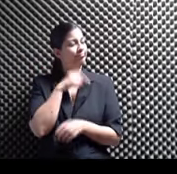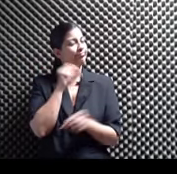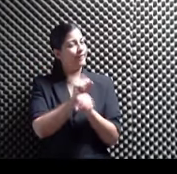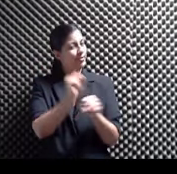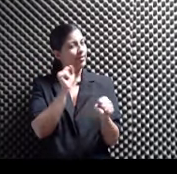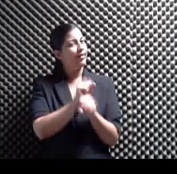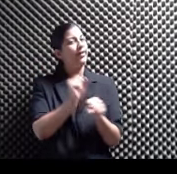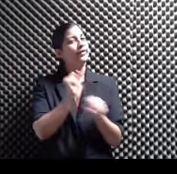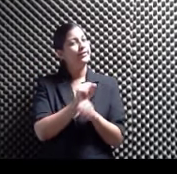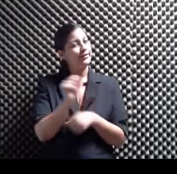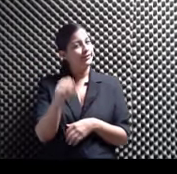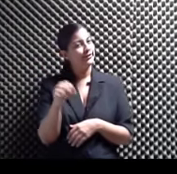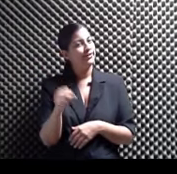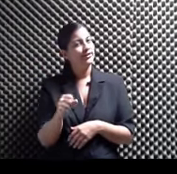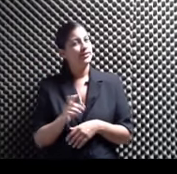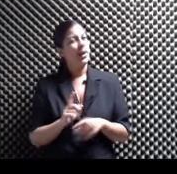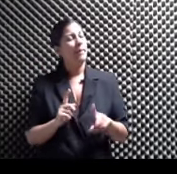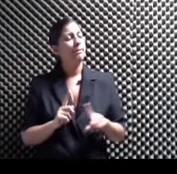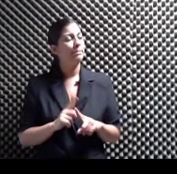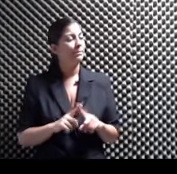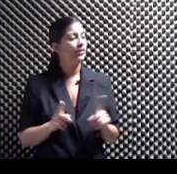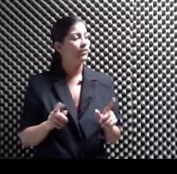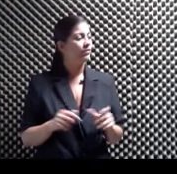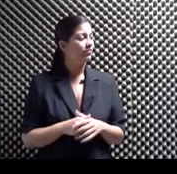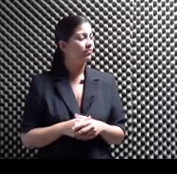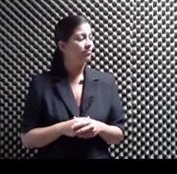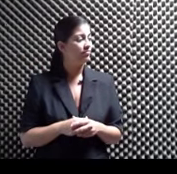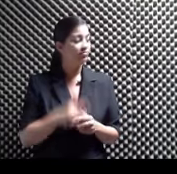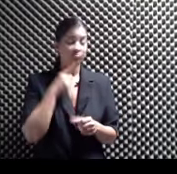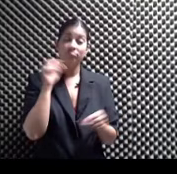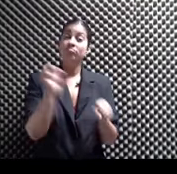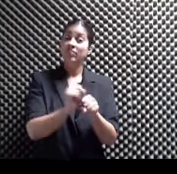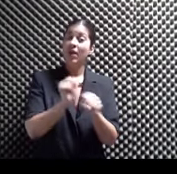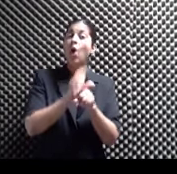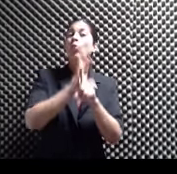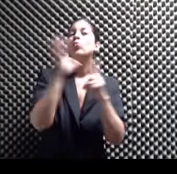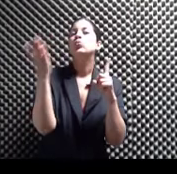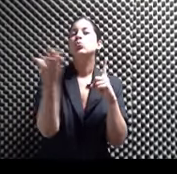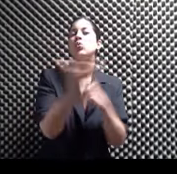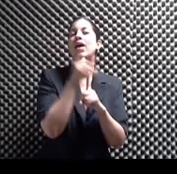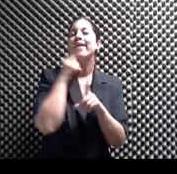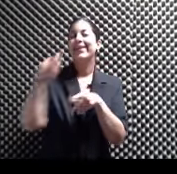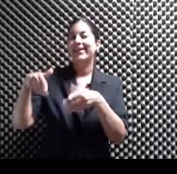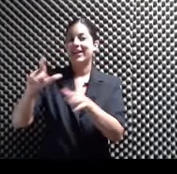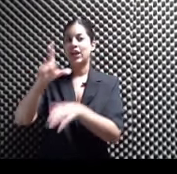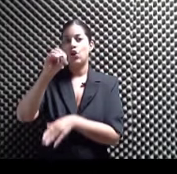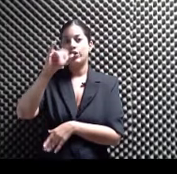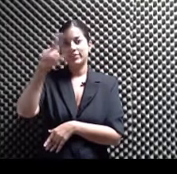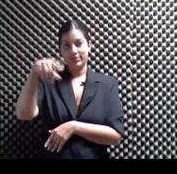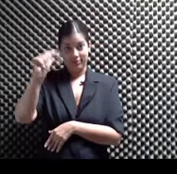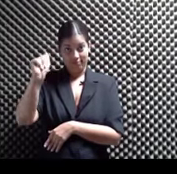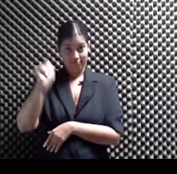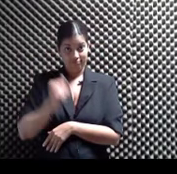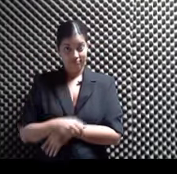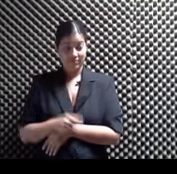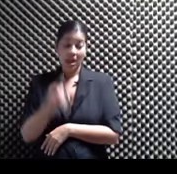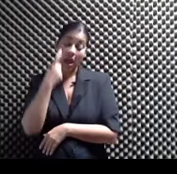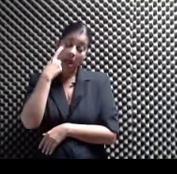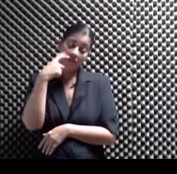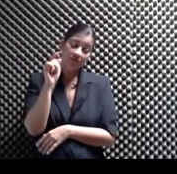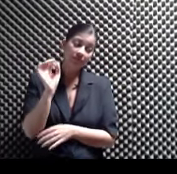trabajando, medio cocinándose, pero de gestión cultural en la calle Eloísa. Okay. Vamos a ver